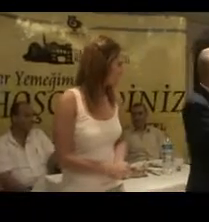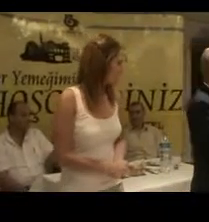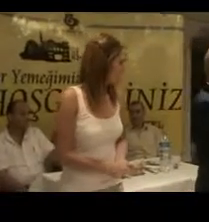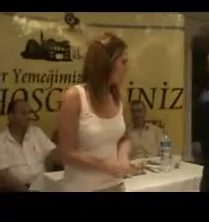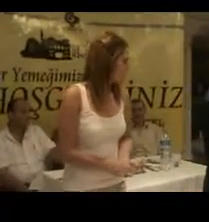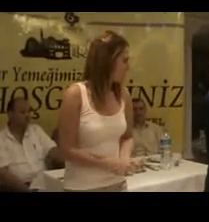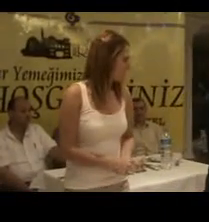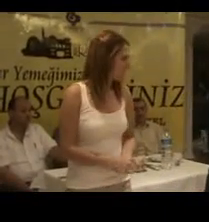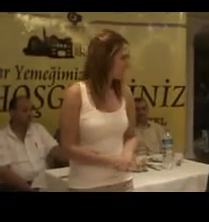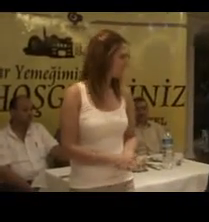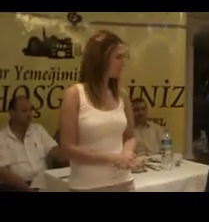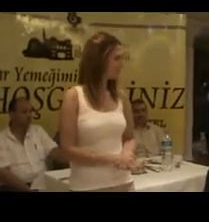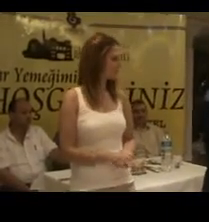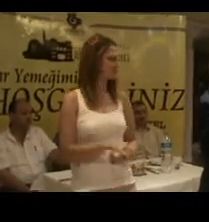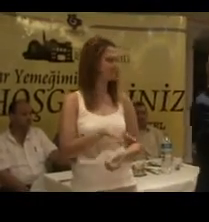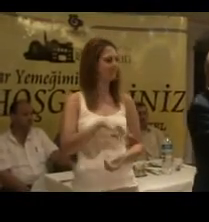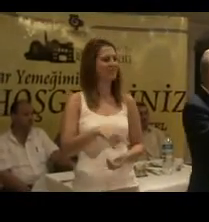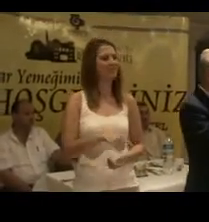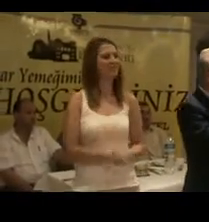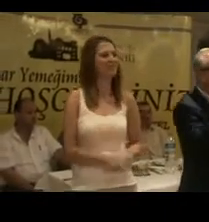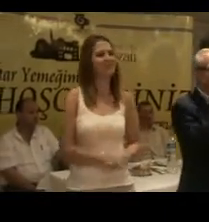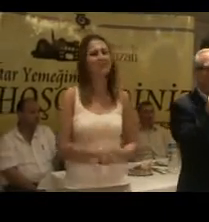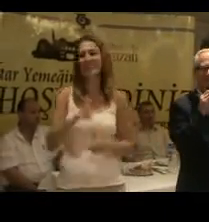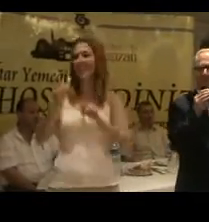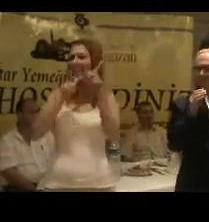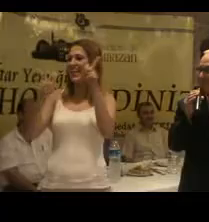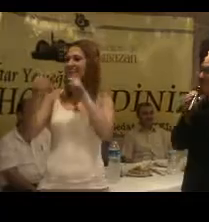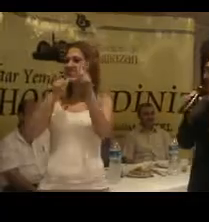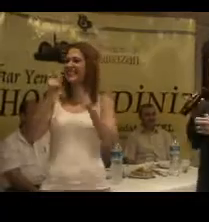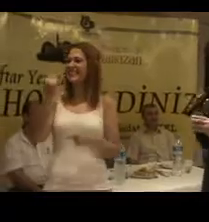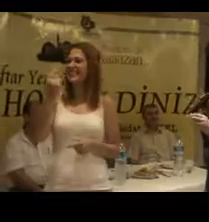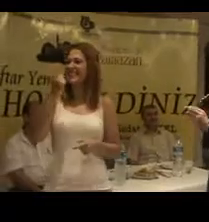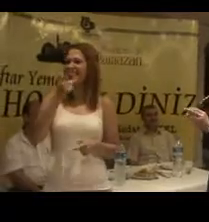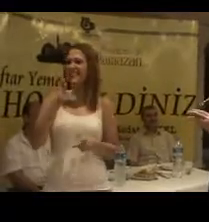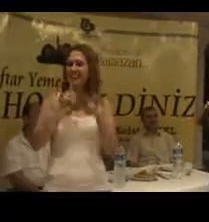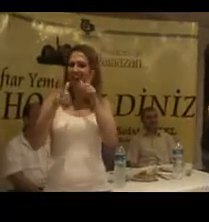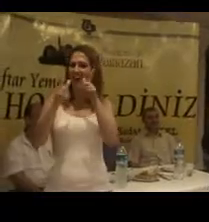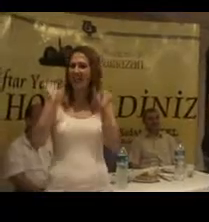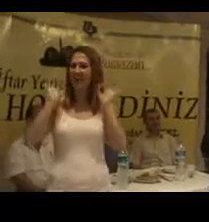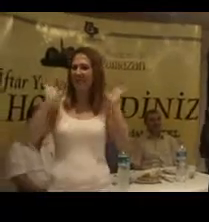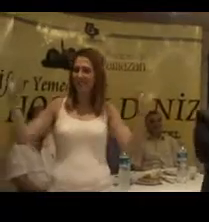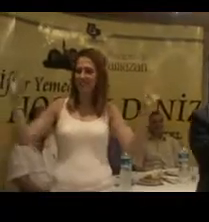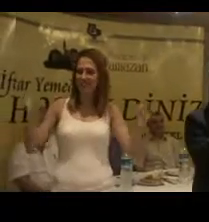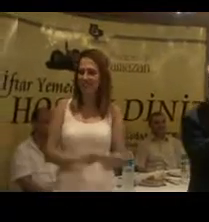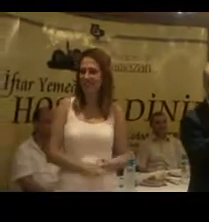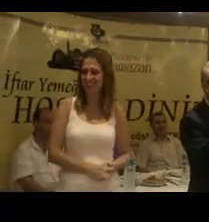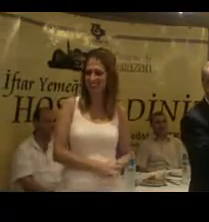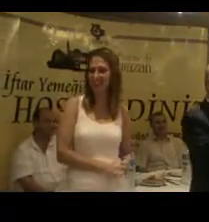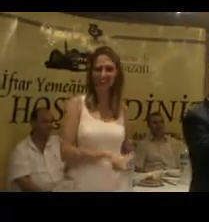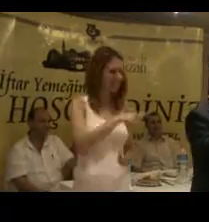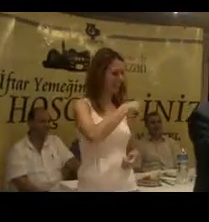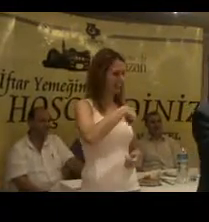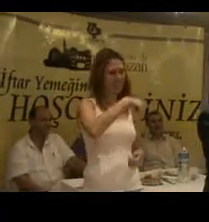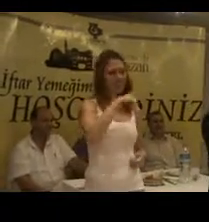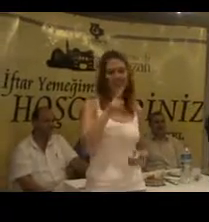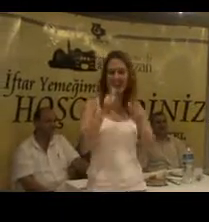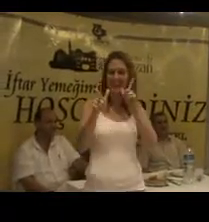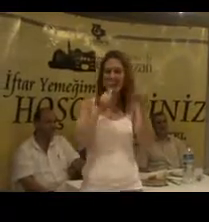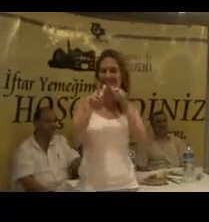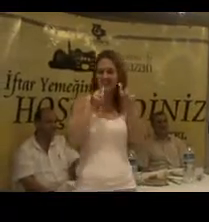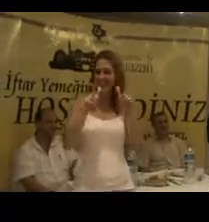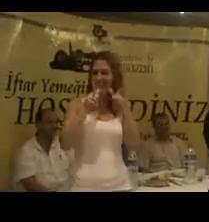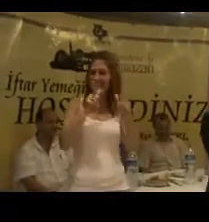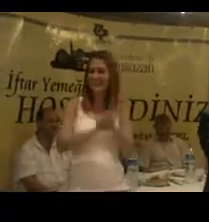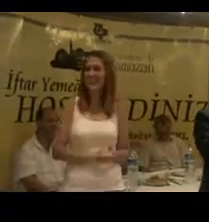Tabii bu mikrofonun da azizliğine uğradık. İlk defa öylesi başıma geliyor. Kim açmamışsa, kim sabote etmişse artık bayramdan sonra